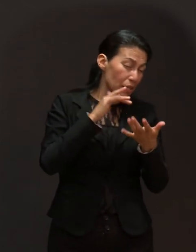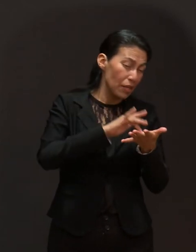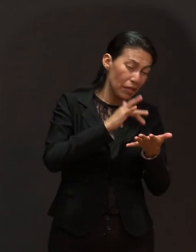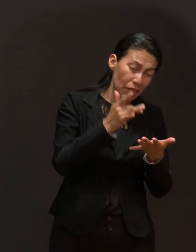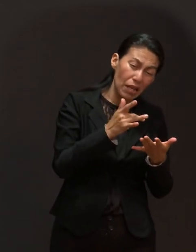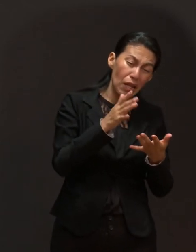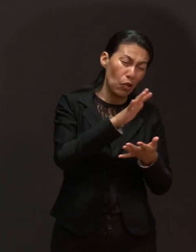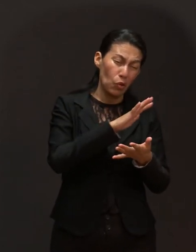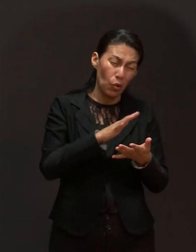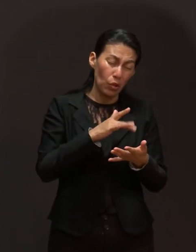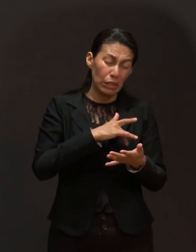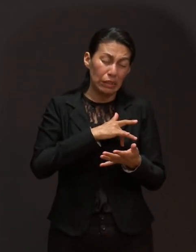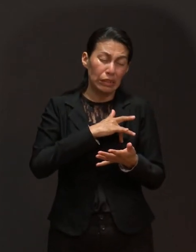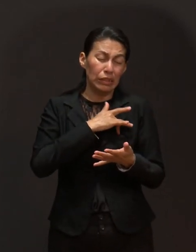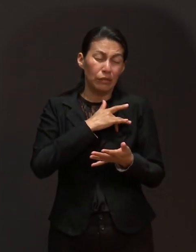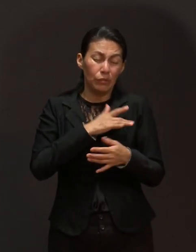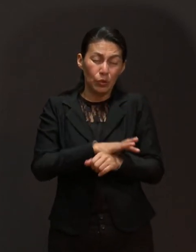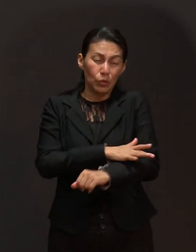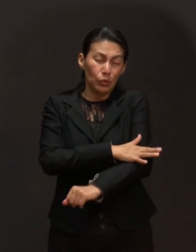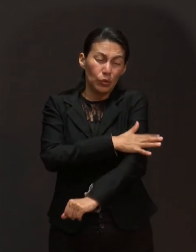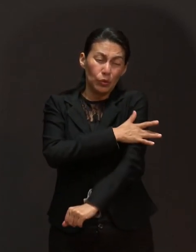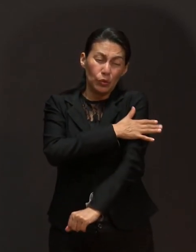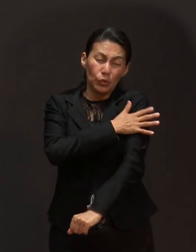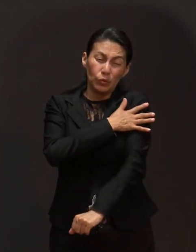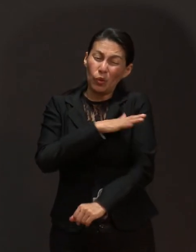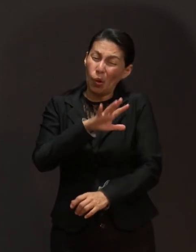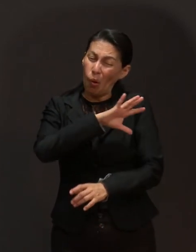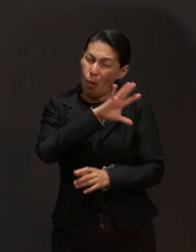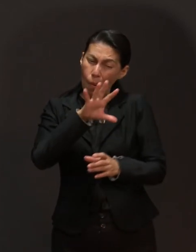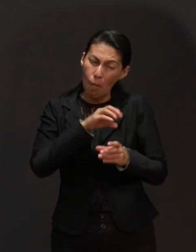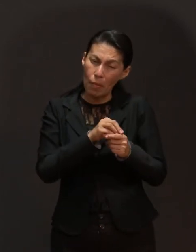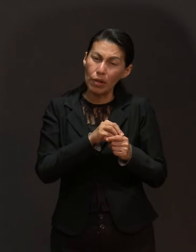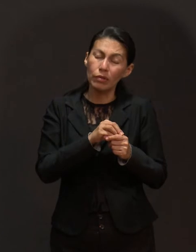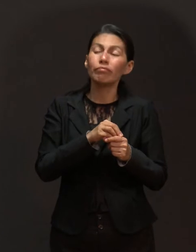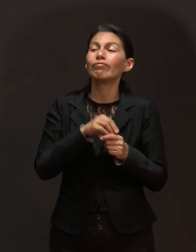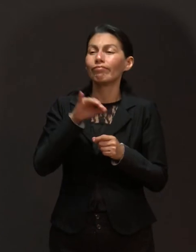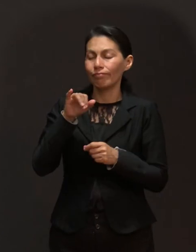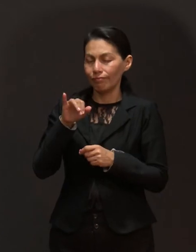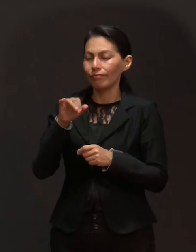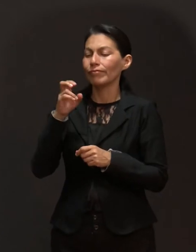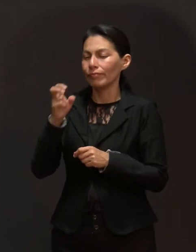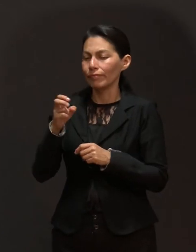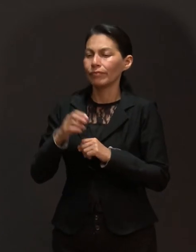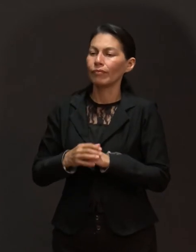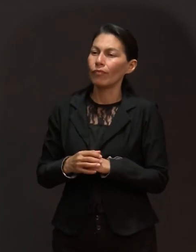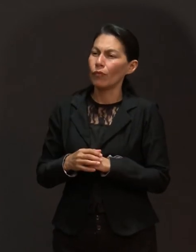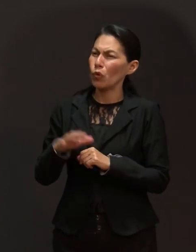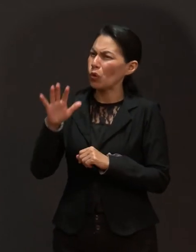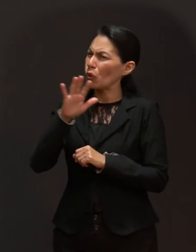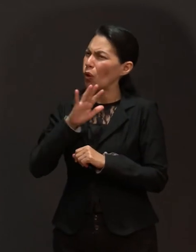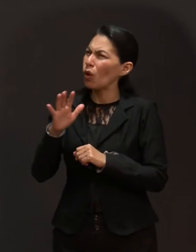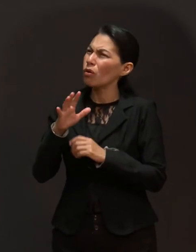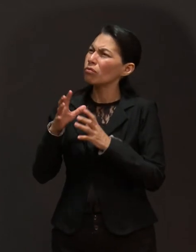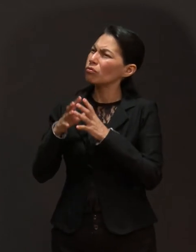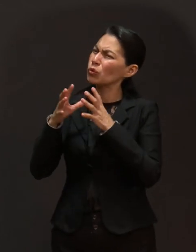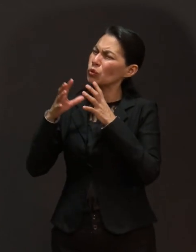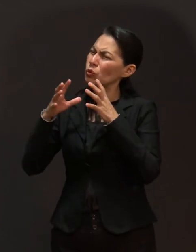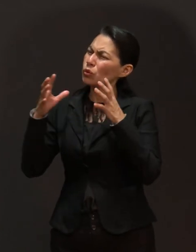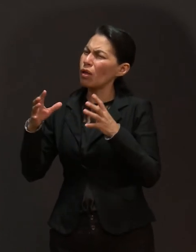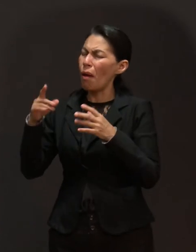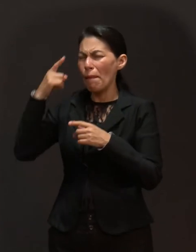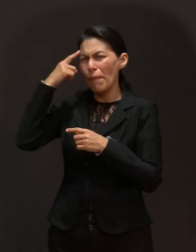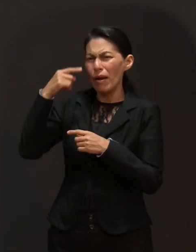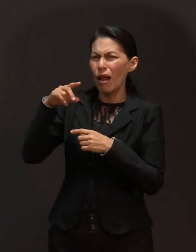alegrarte en Dios. Todos los sentimientos, emociones de la vida humana pueden volcarse y